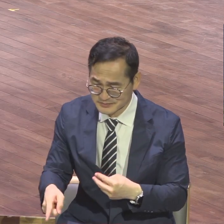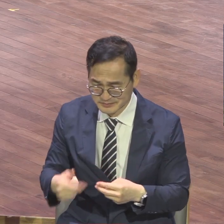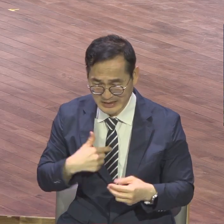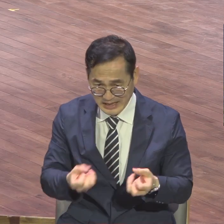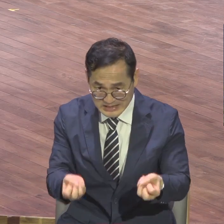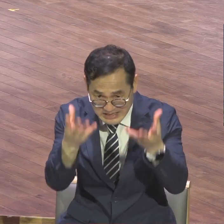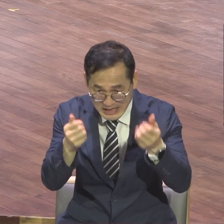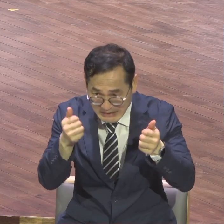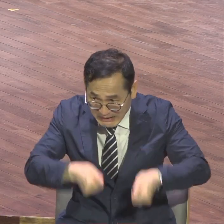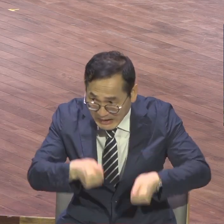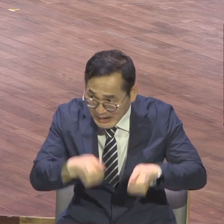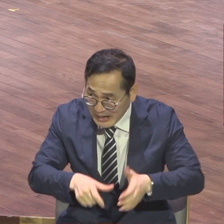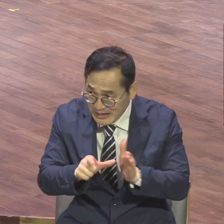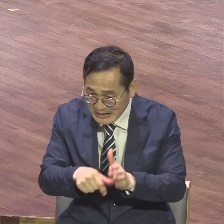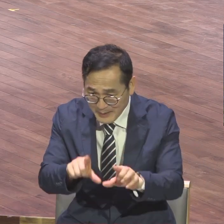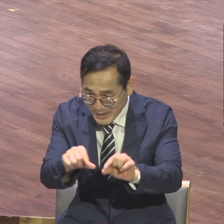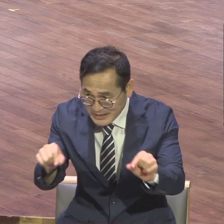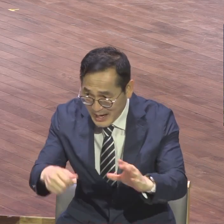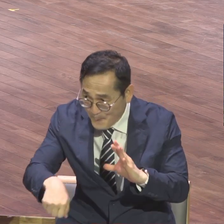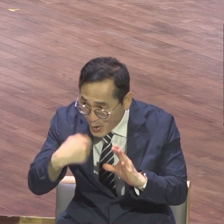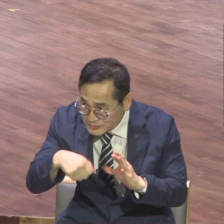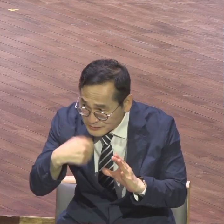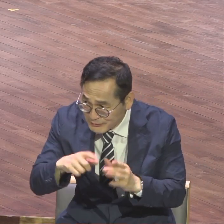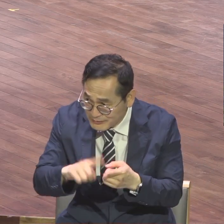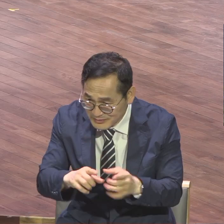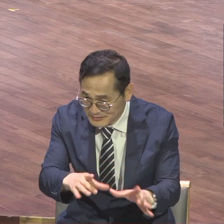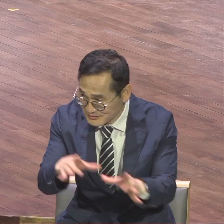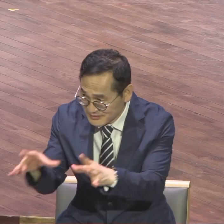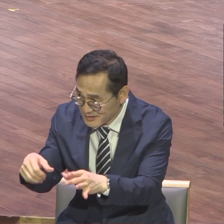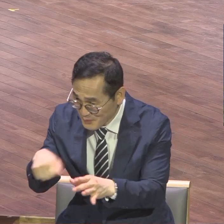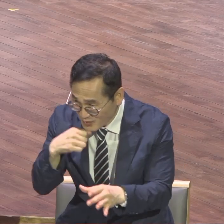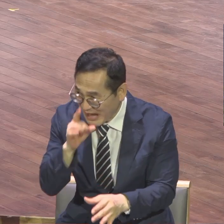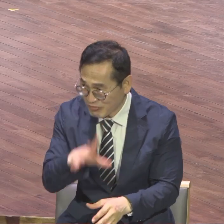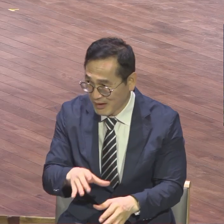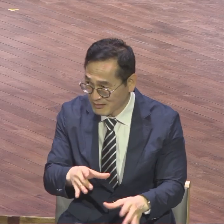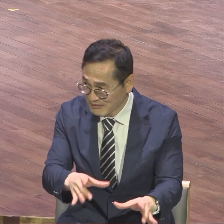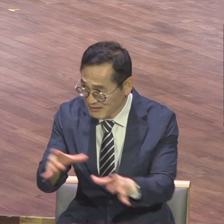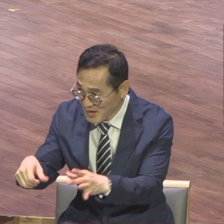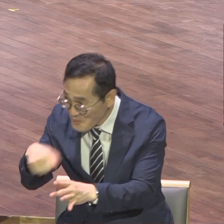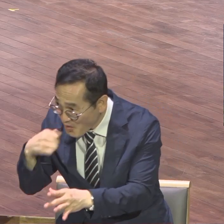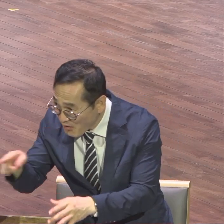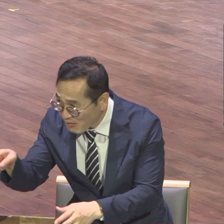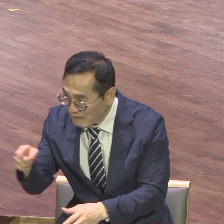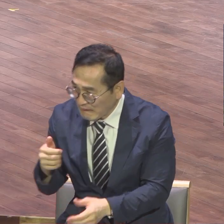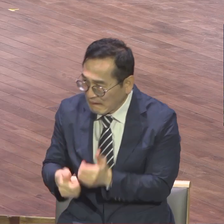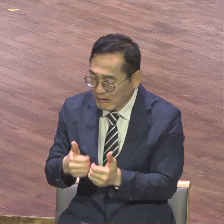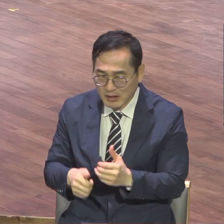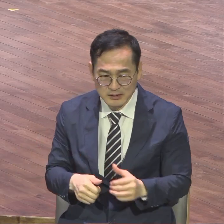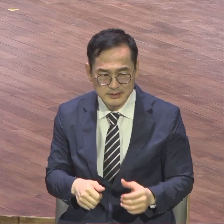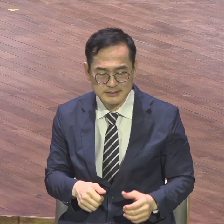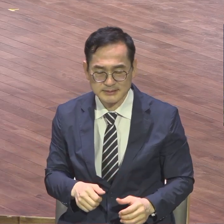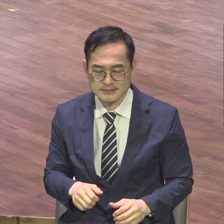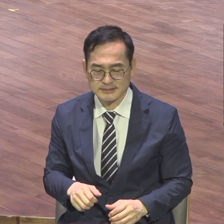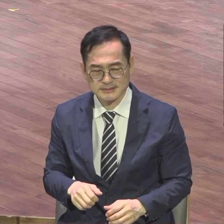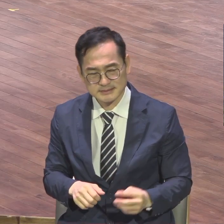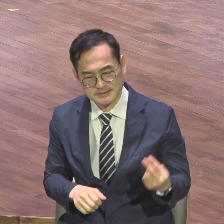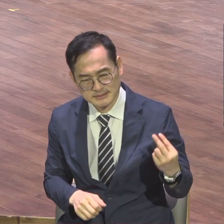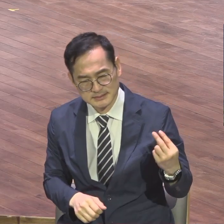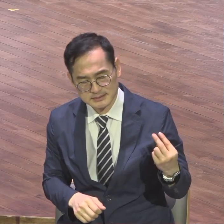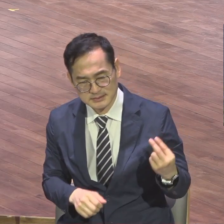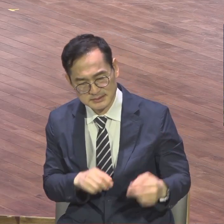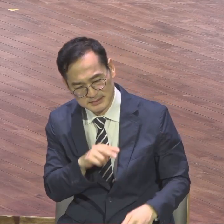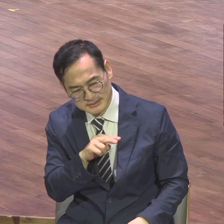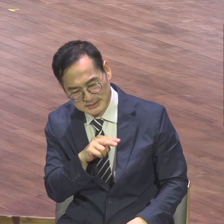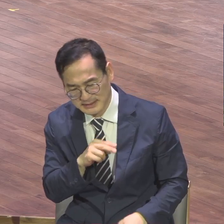먹느냐 하니까 비판 안 받겠어. 묻지 마라. 말 알아들었습니까? 그러니까